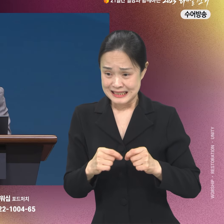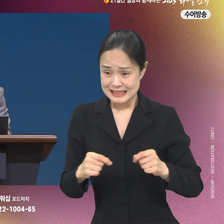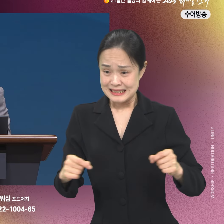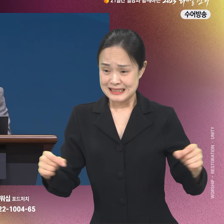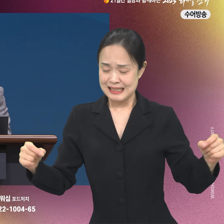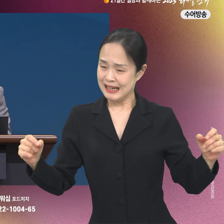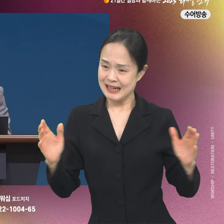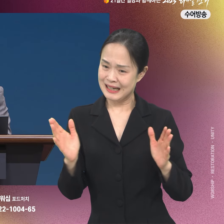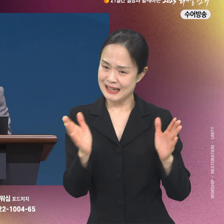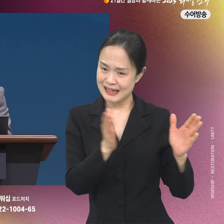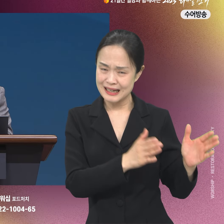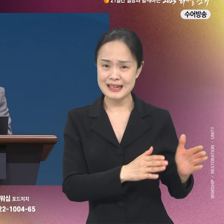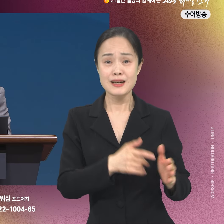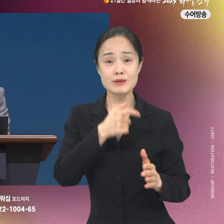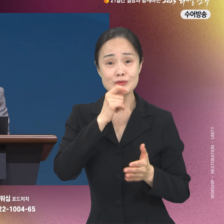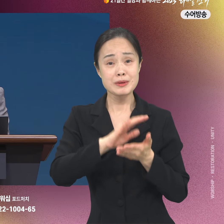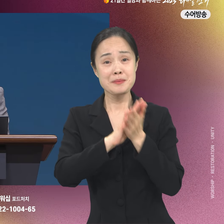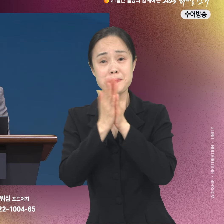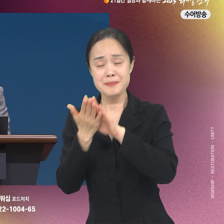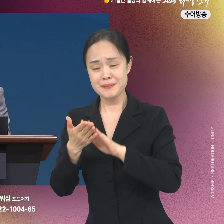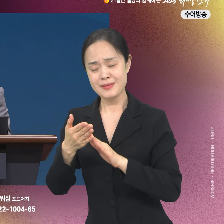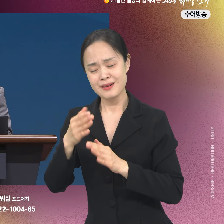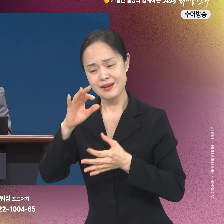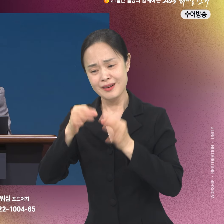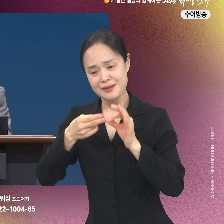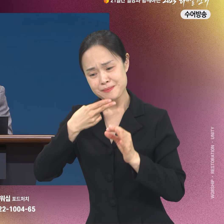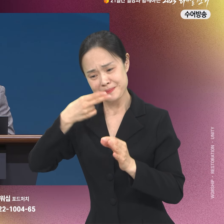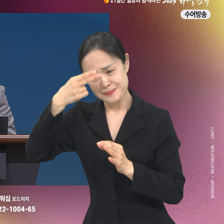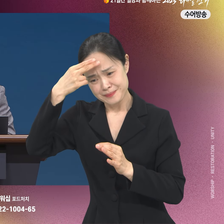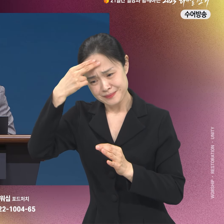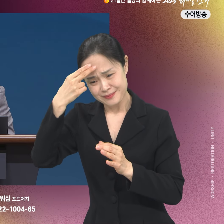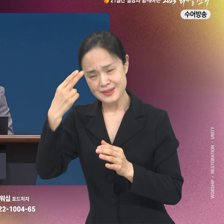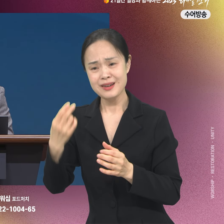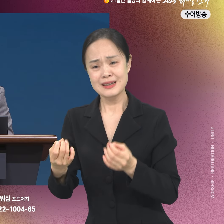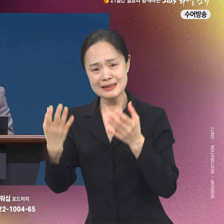가나의 혼인잔치 넣을 수 없었습니다. 비유와